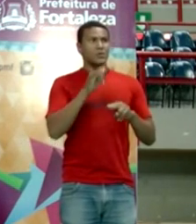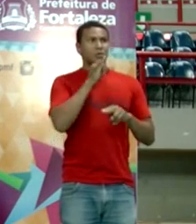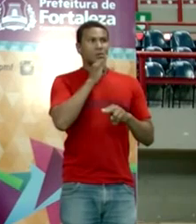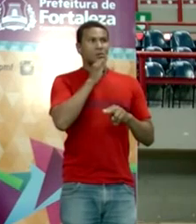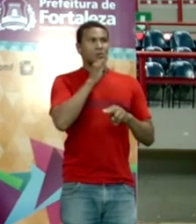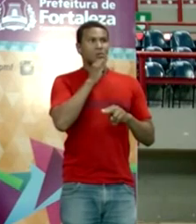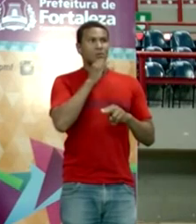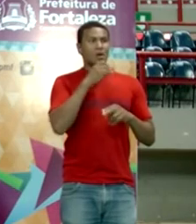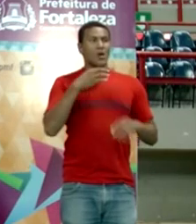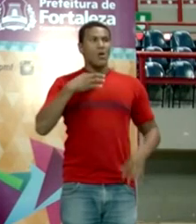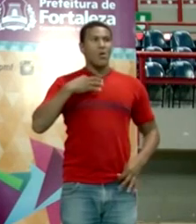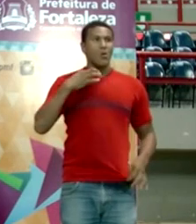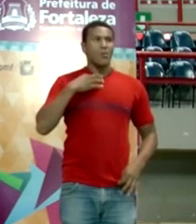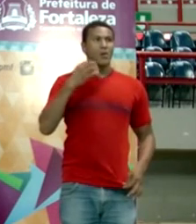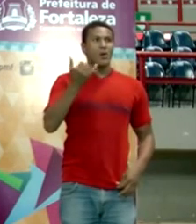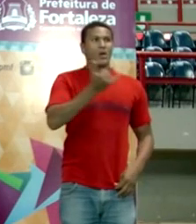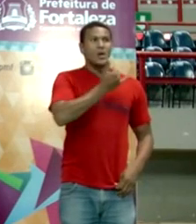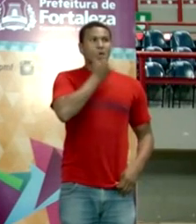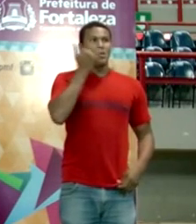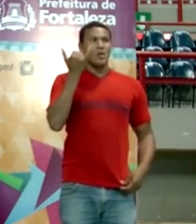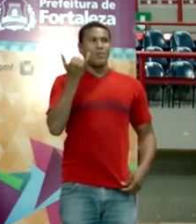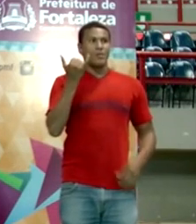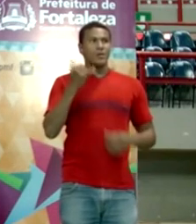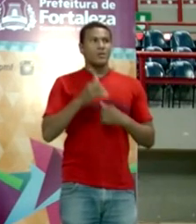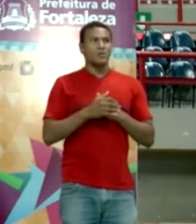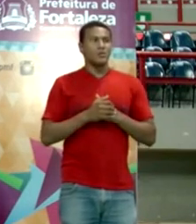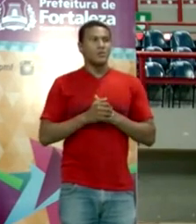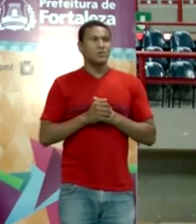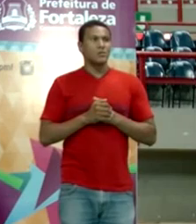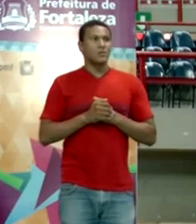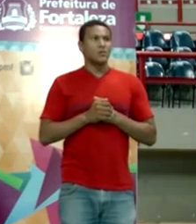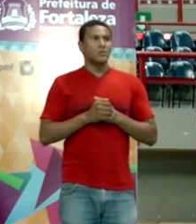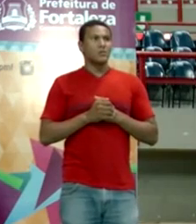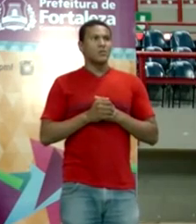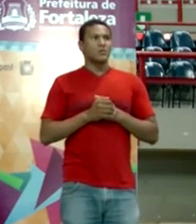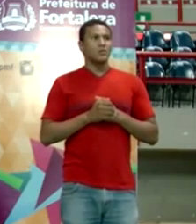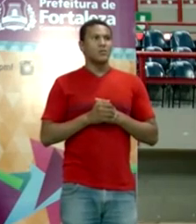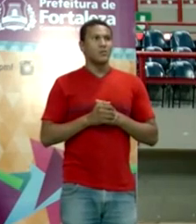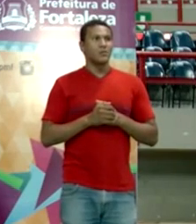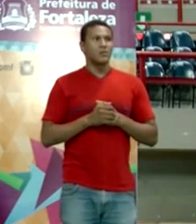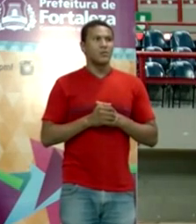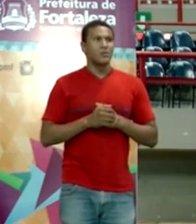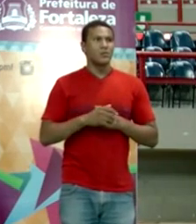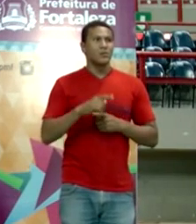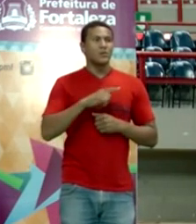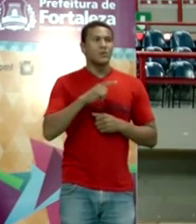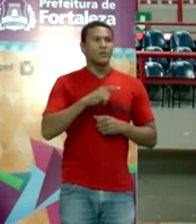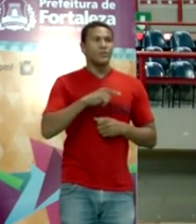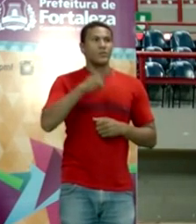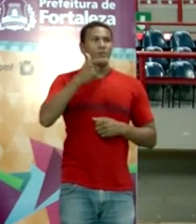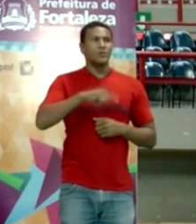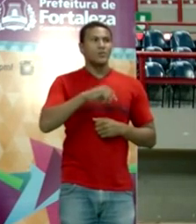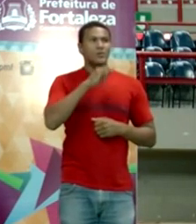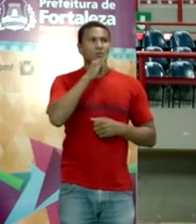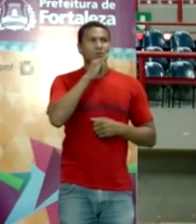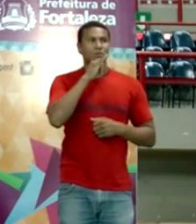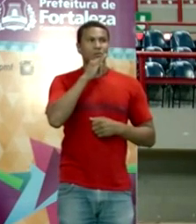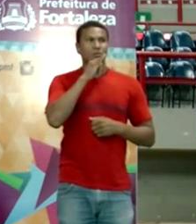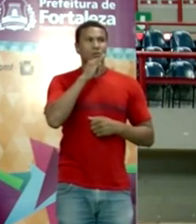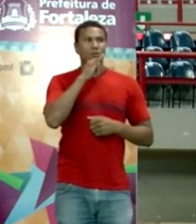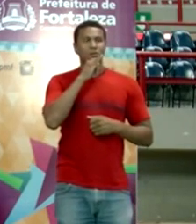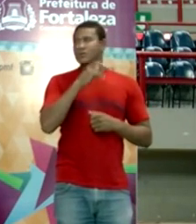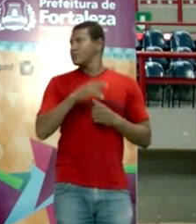de acordo com a situação. Aqui nós temos uma situação textual, um gênero textual, que é um